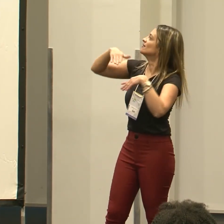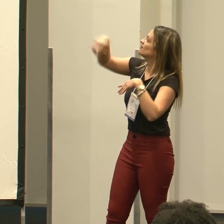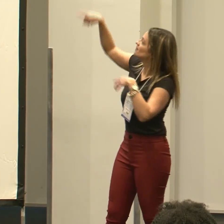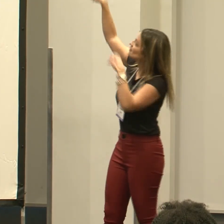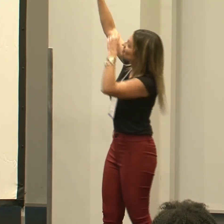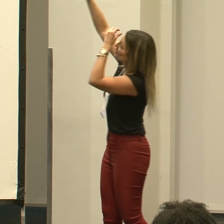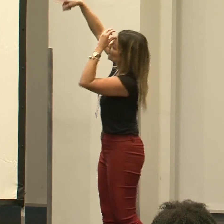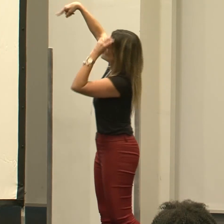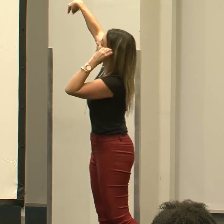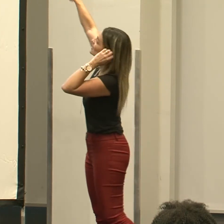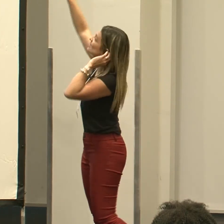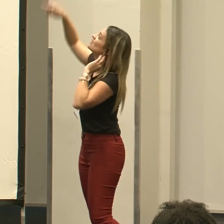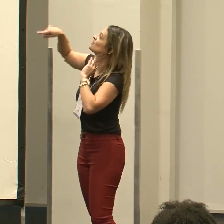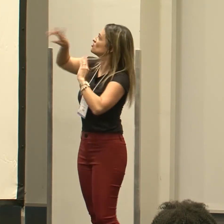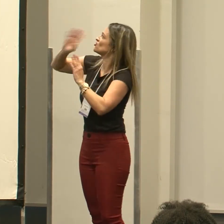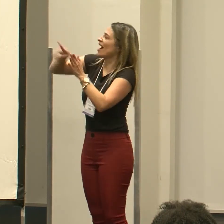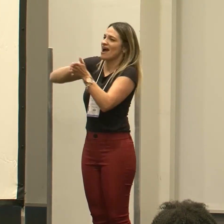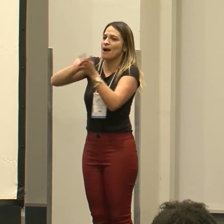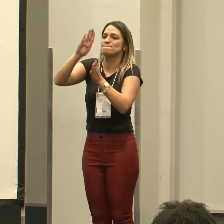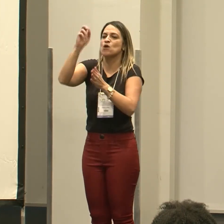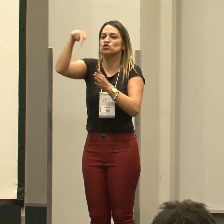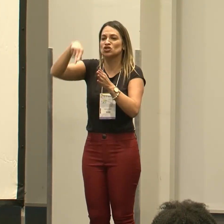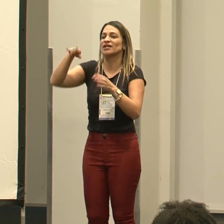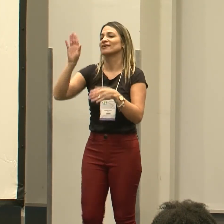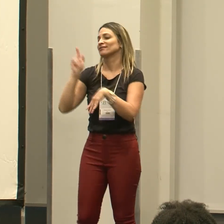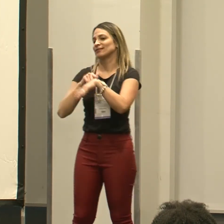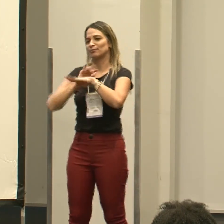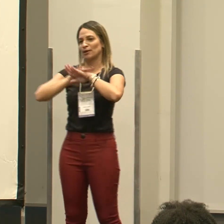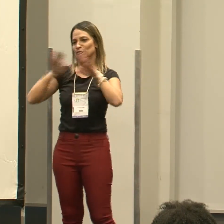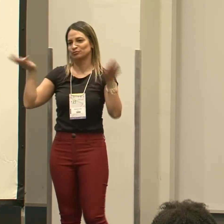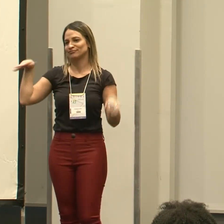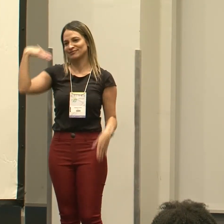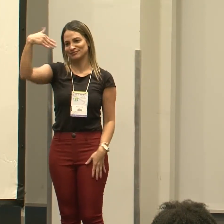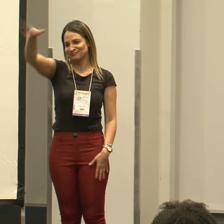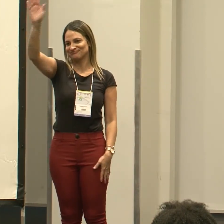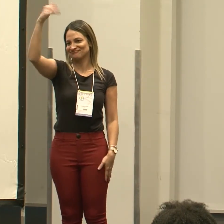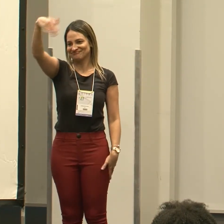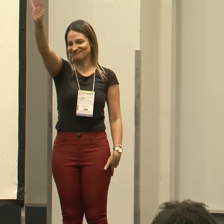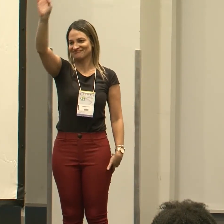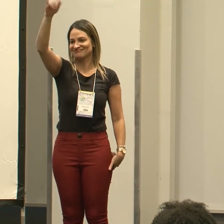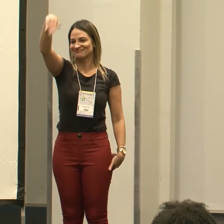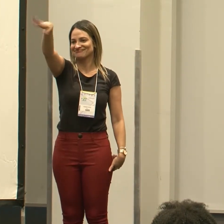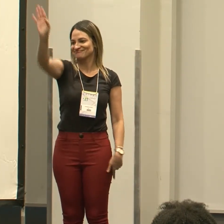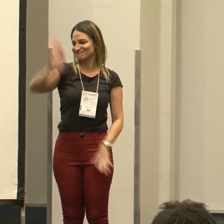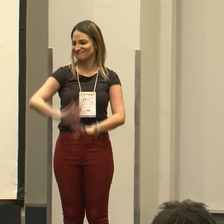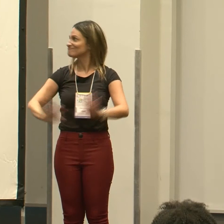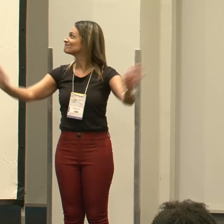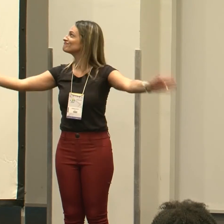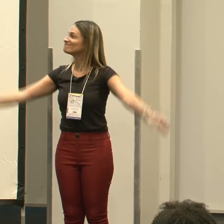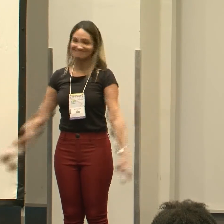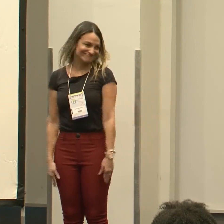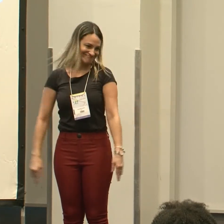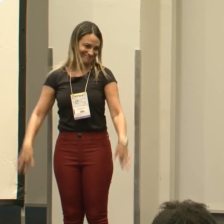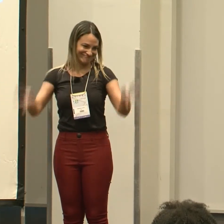Ainda narrando a história da educação de surdos, existem algumas ideias linguísticas, mas o meu tempo acabou, pode